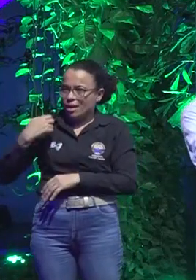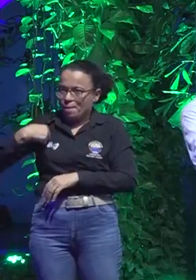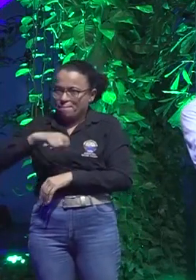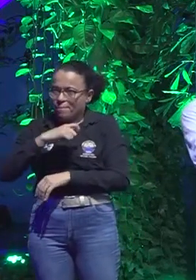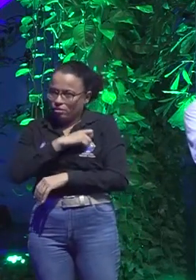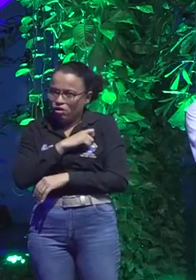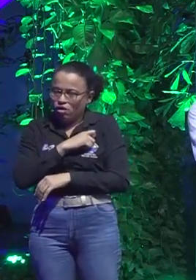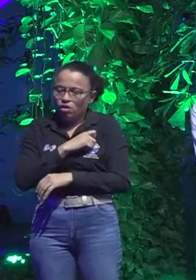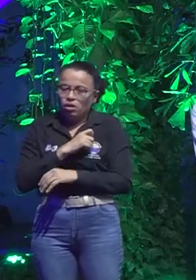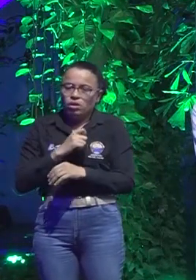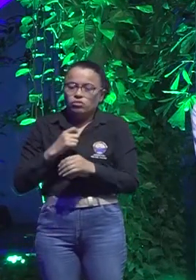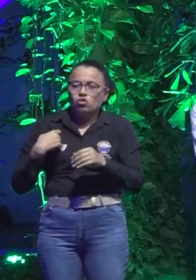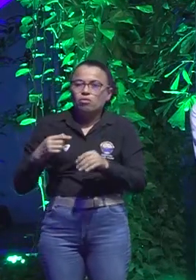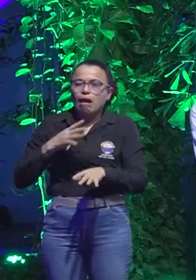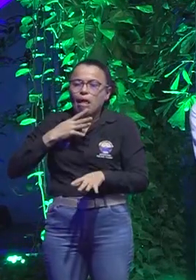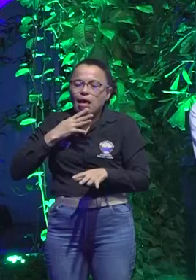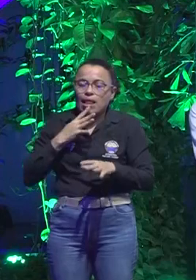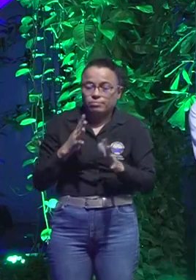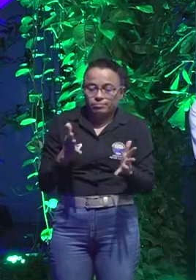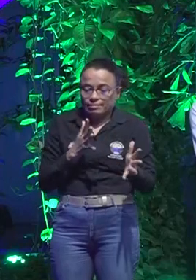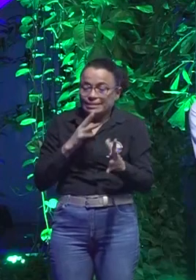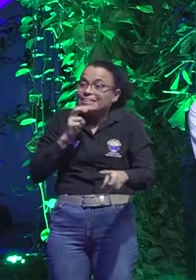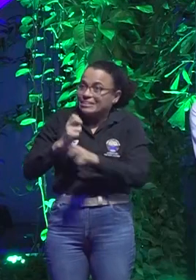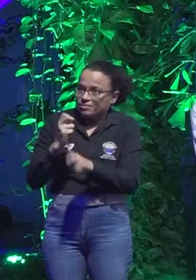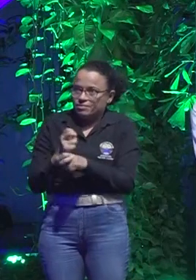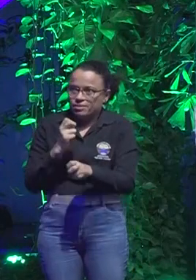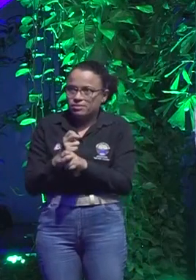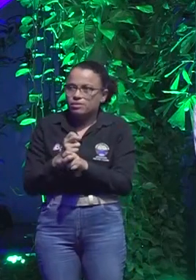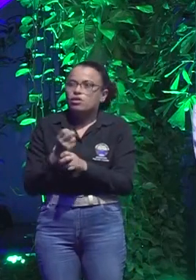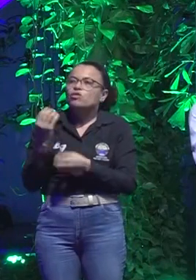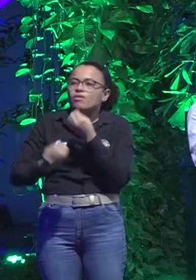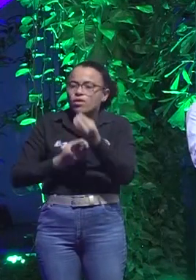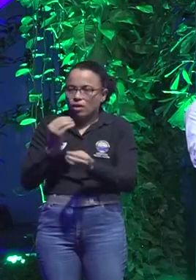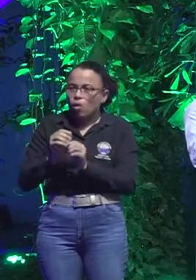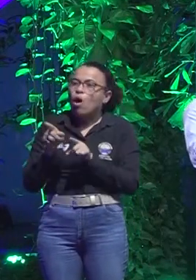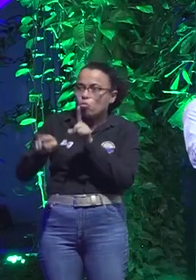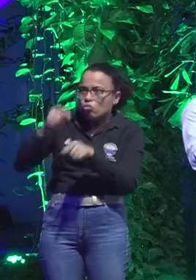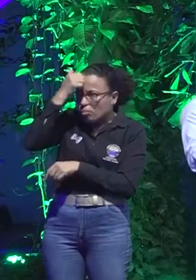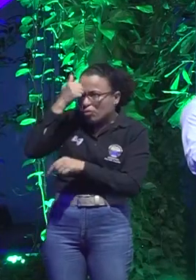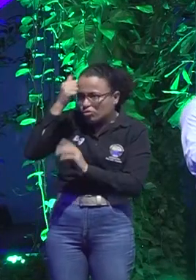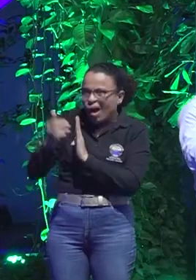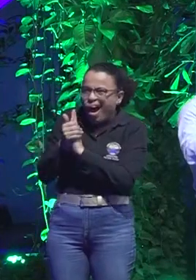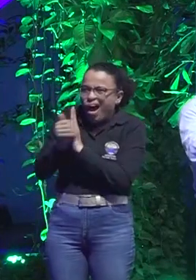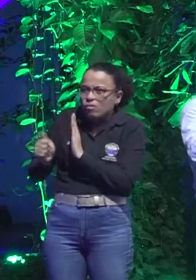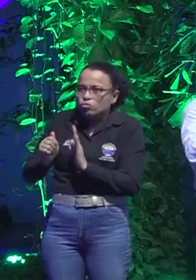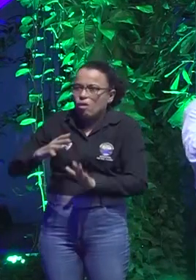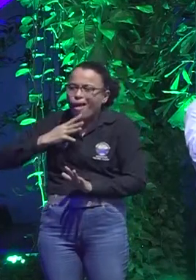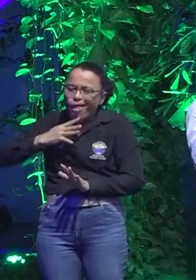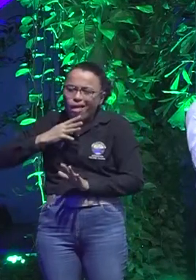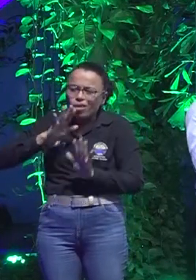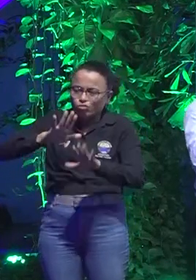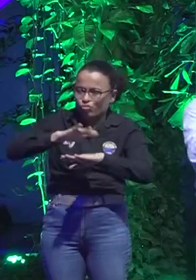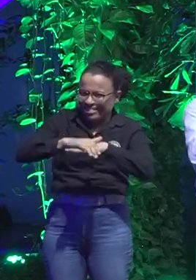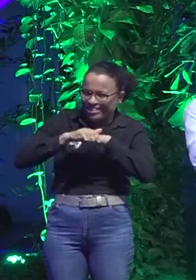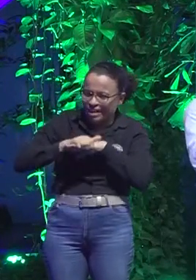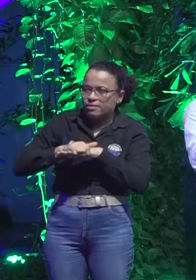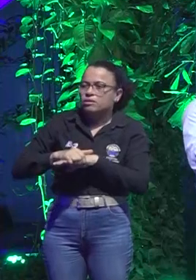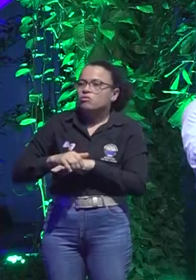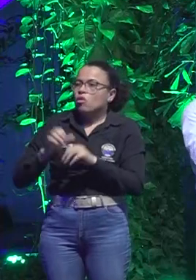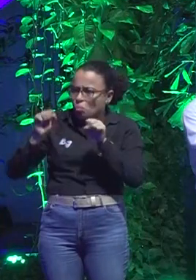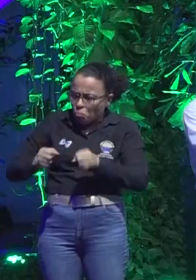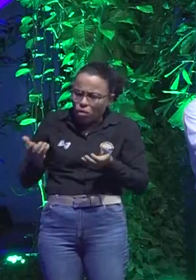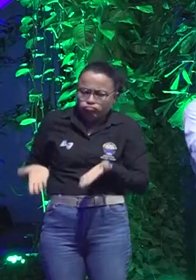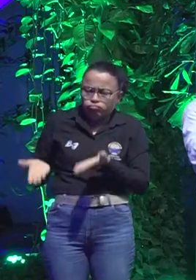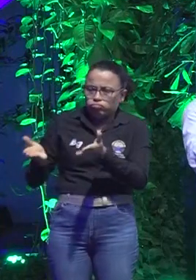decir el inglés es una herramienta simplemente. Lo importante es que haya algo que decir. Pero nuestros profesores dijeron, en el evento dijeron,